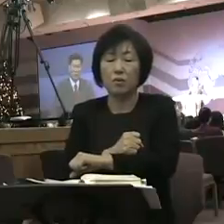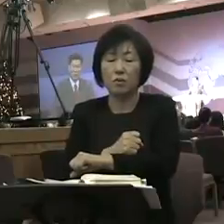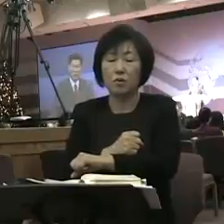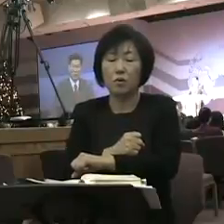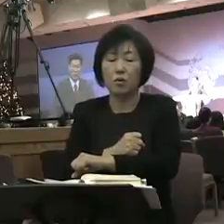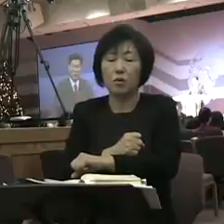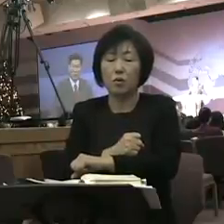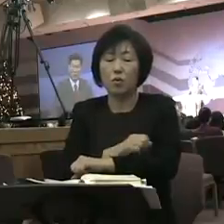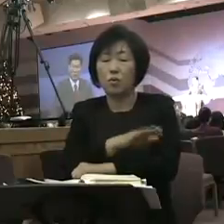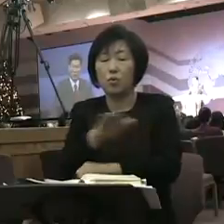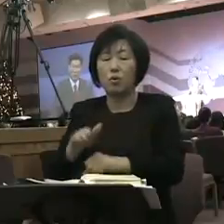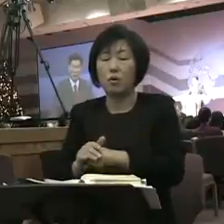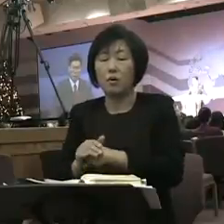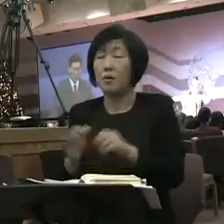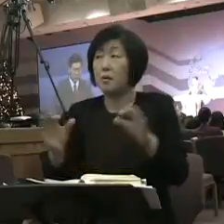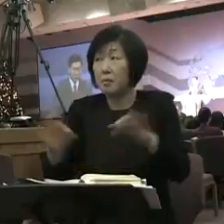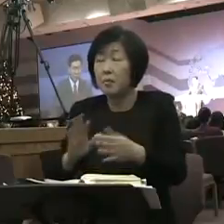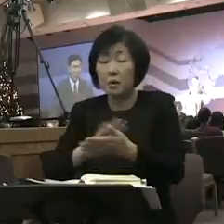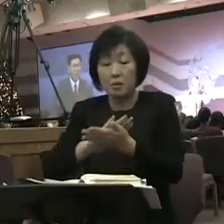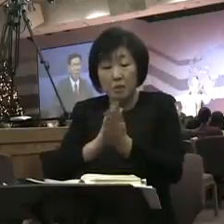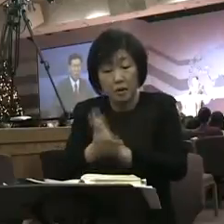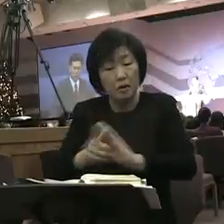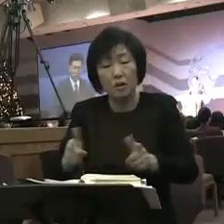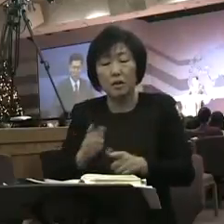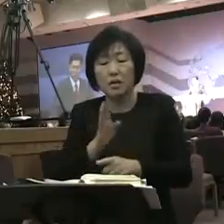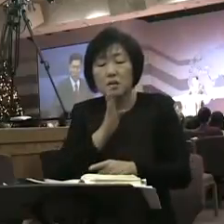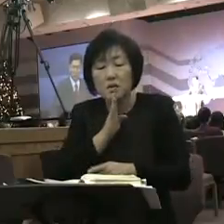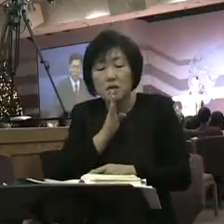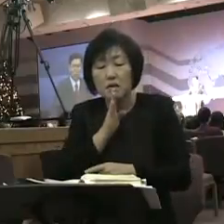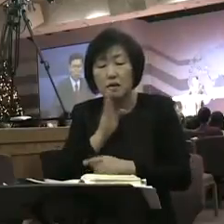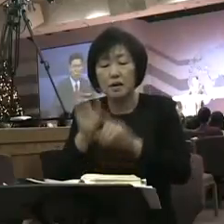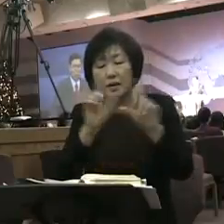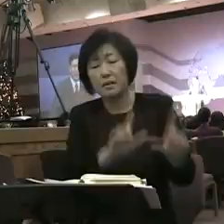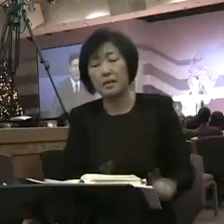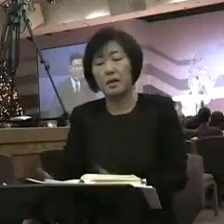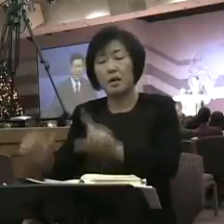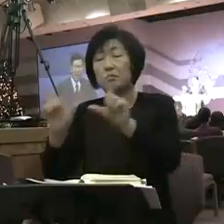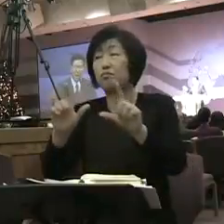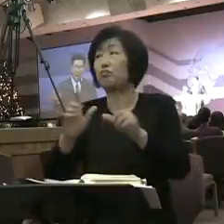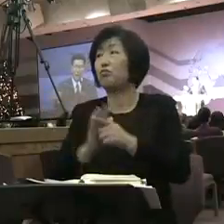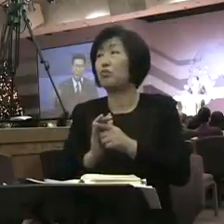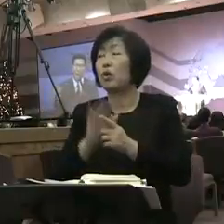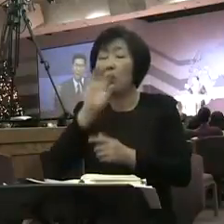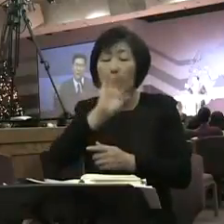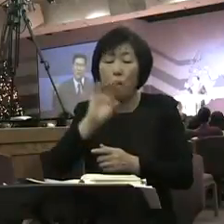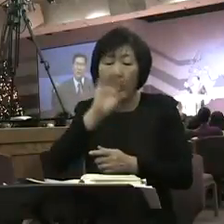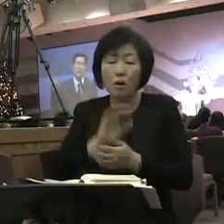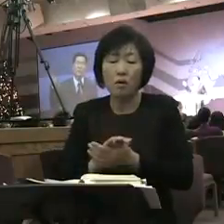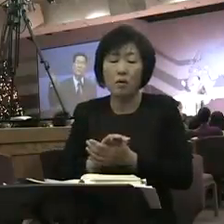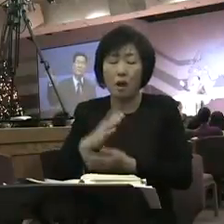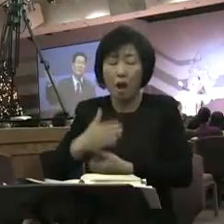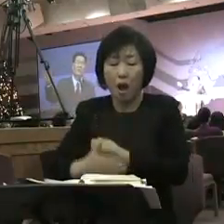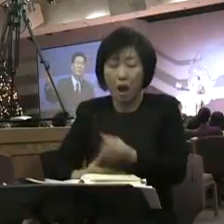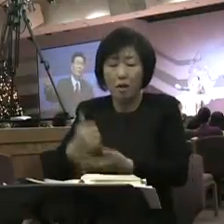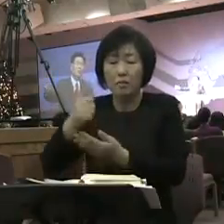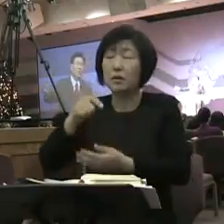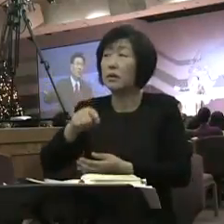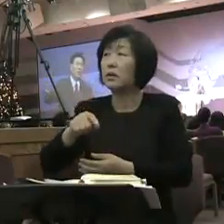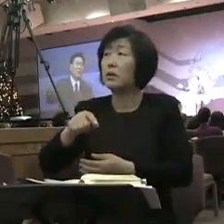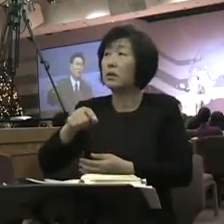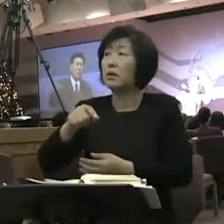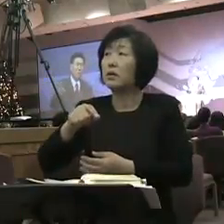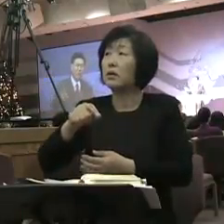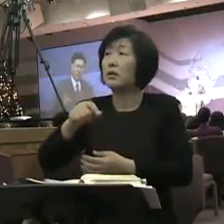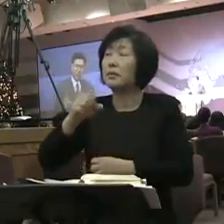우리가 바로 변하지 않습니다. 실질적인 삶의 훈련, 그 훈련이 하나님의 그 역사의